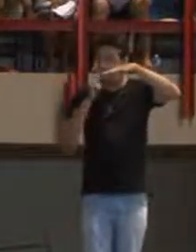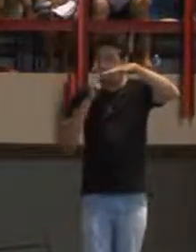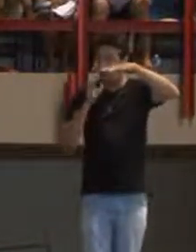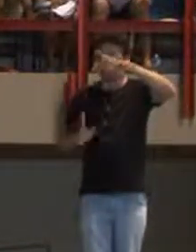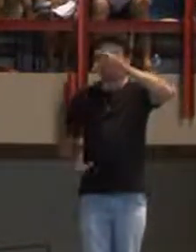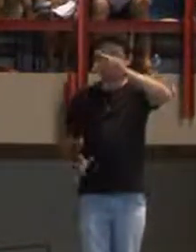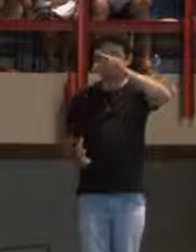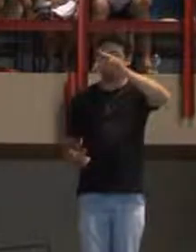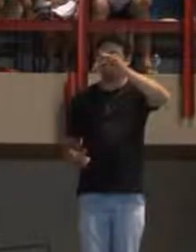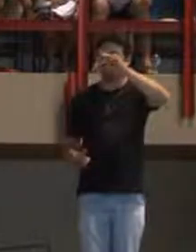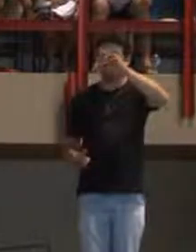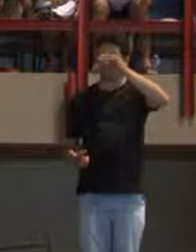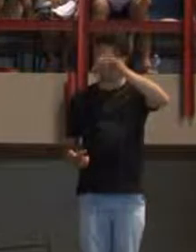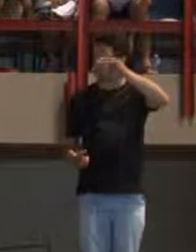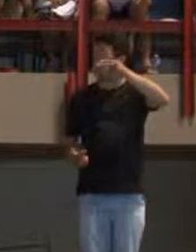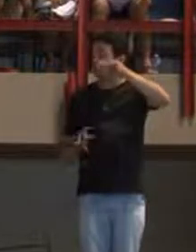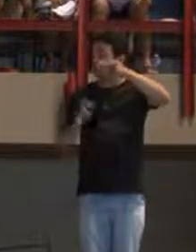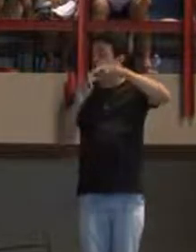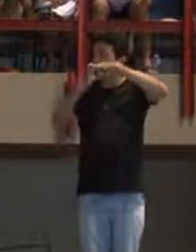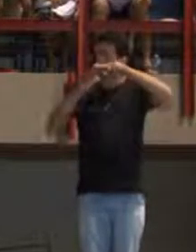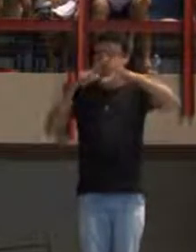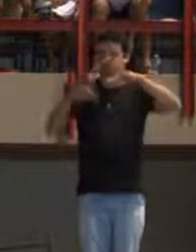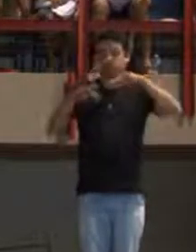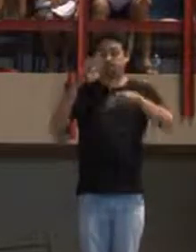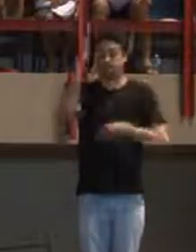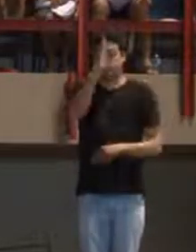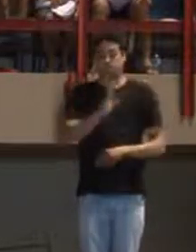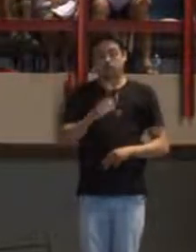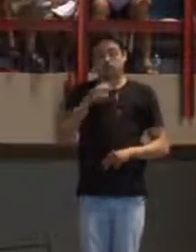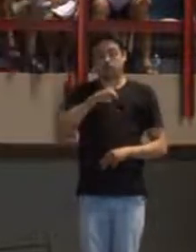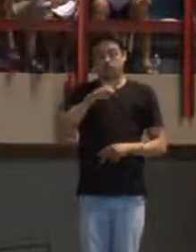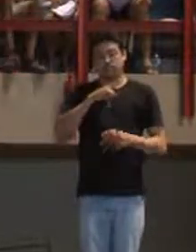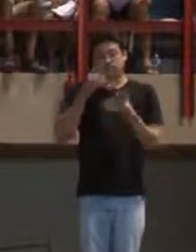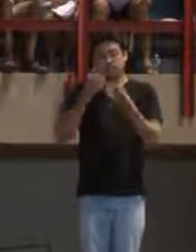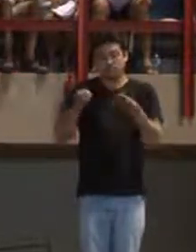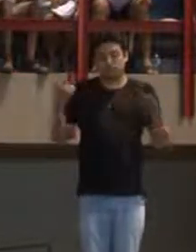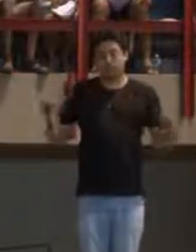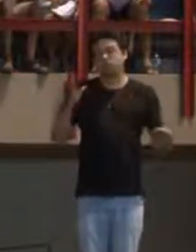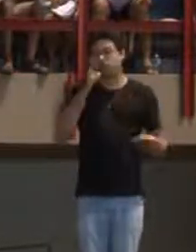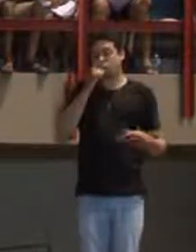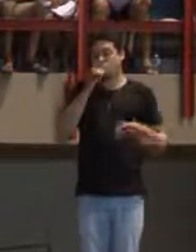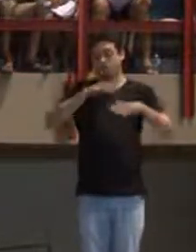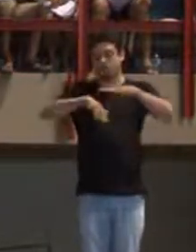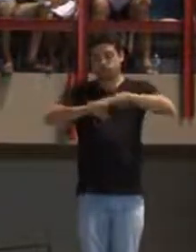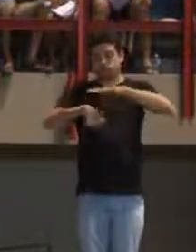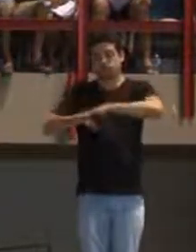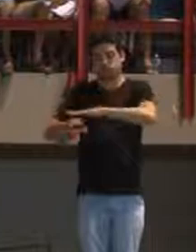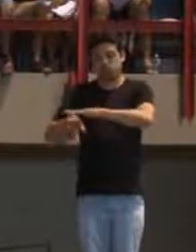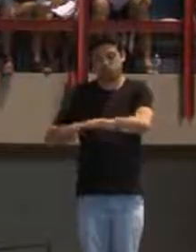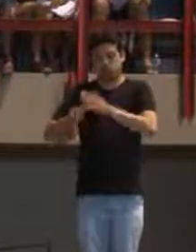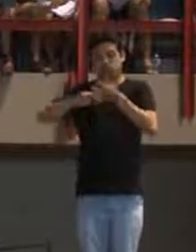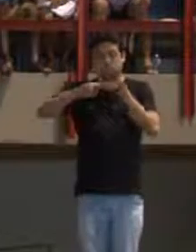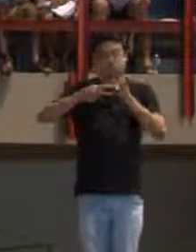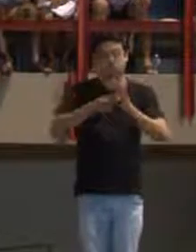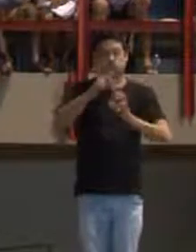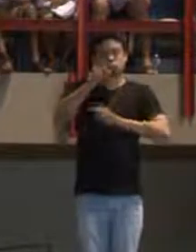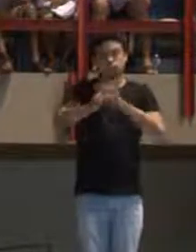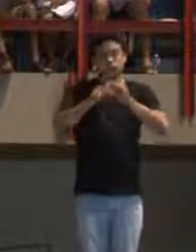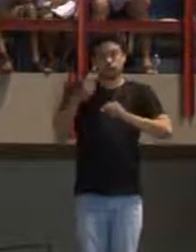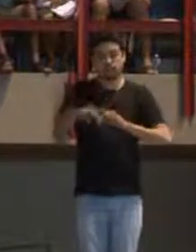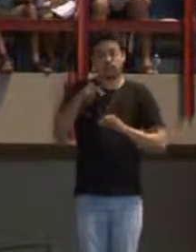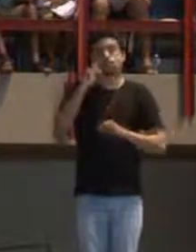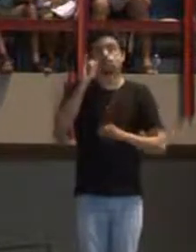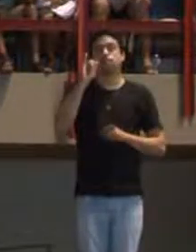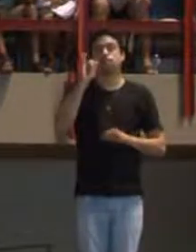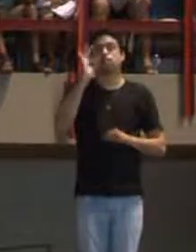de água para dedéu. Então, o Brasil tem grandes reservas de água, o que significa dizer que se